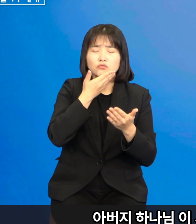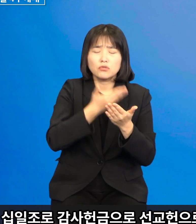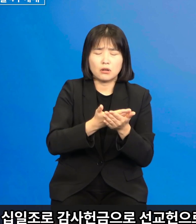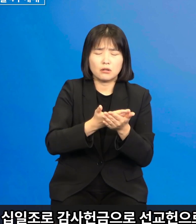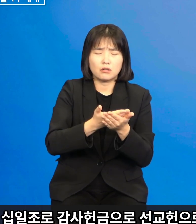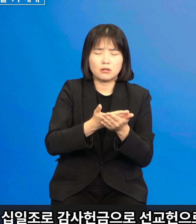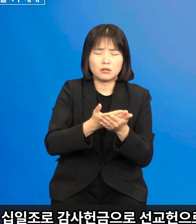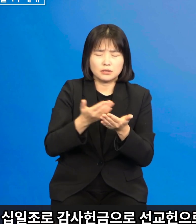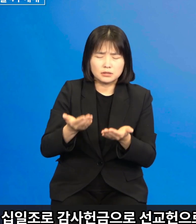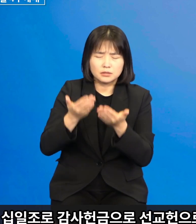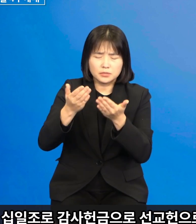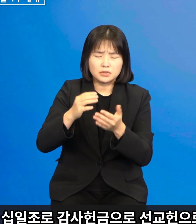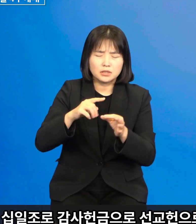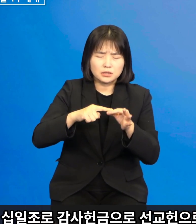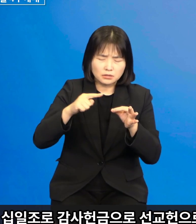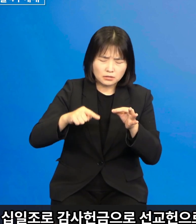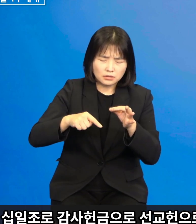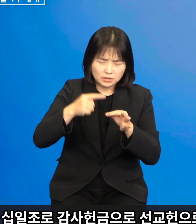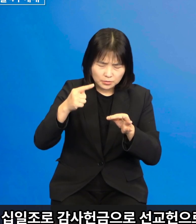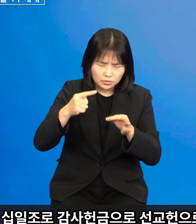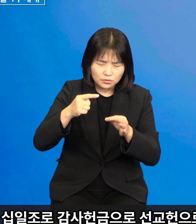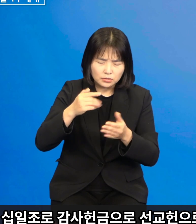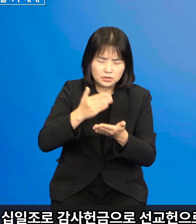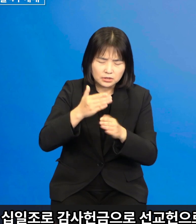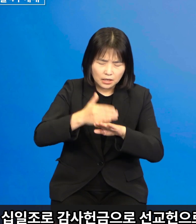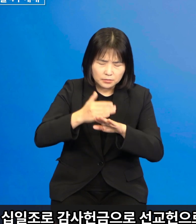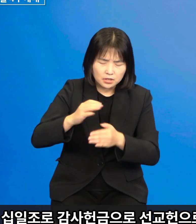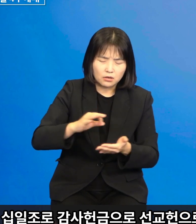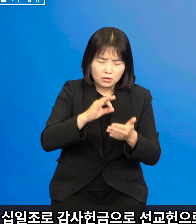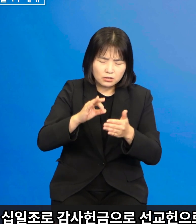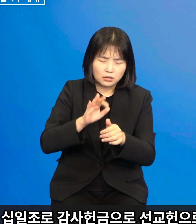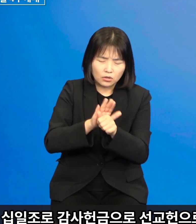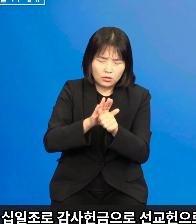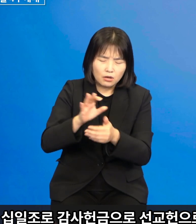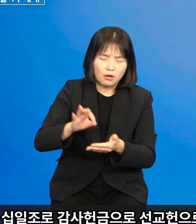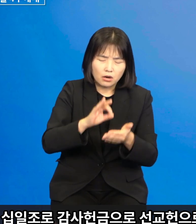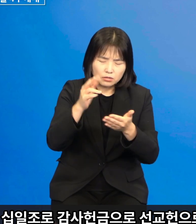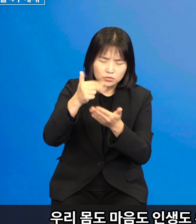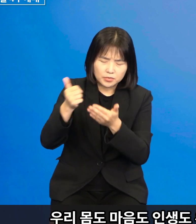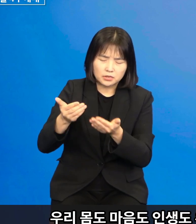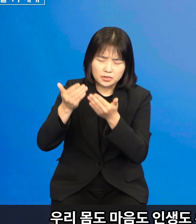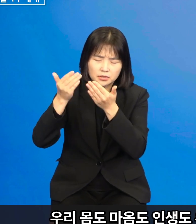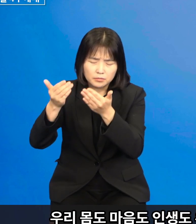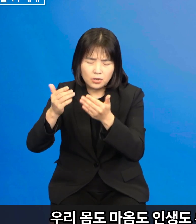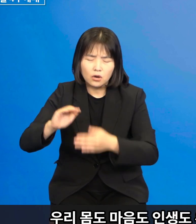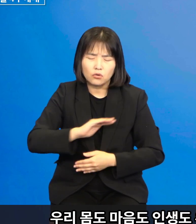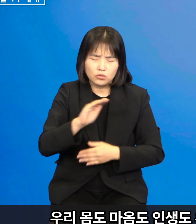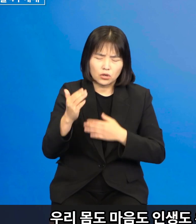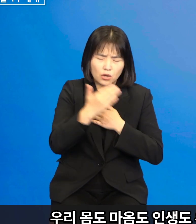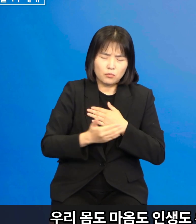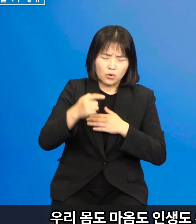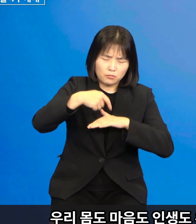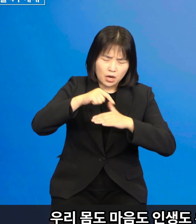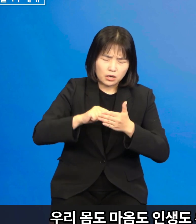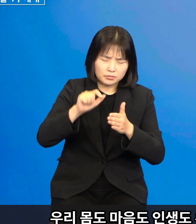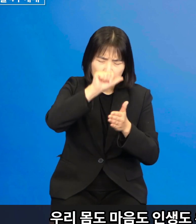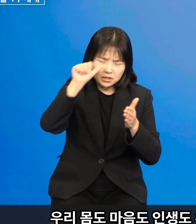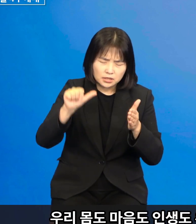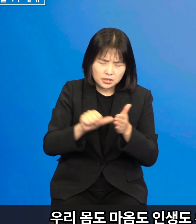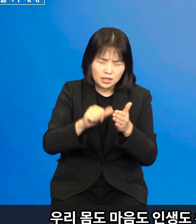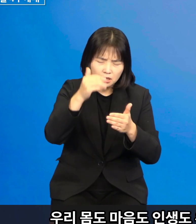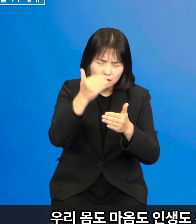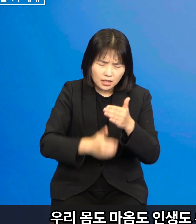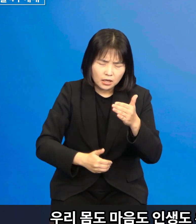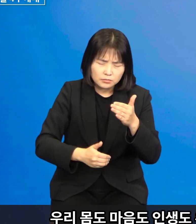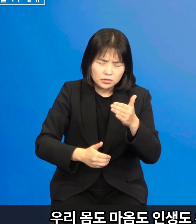구별합니다. 11조로 감사헌금으로, 성경금으로, 또한 구제헌금으로 주님께 올려드리며, 우리 몸도 마음도 인생도 우리 남은